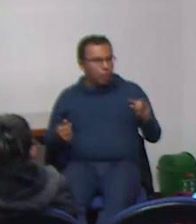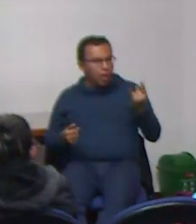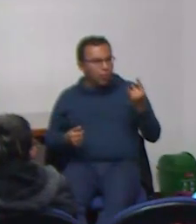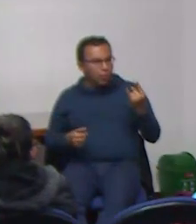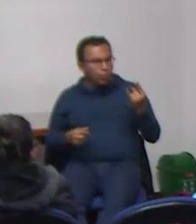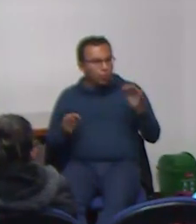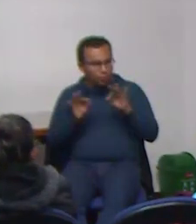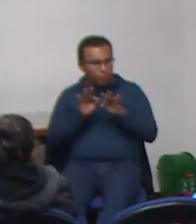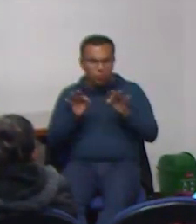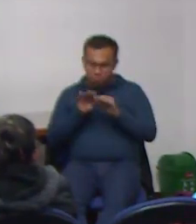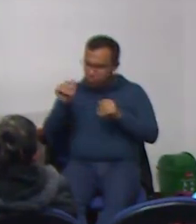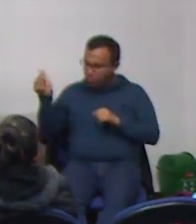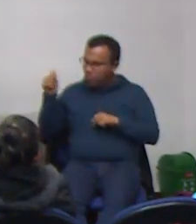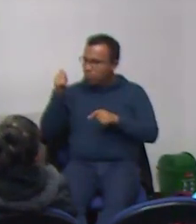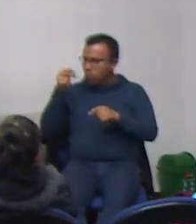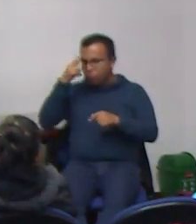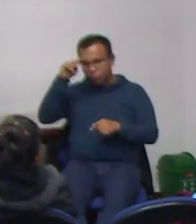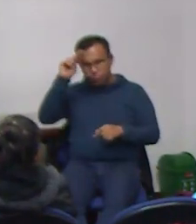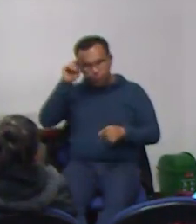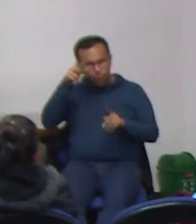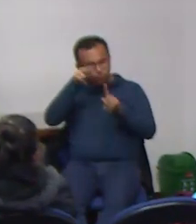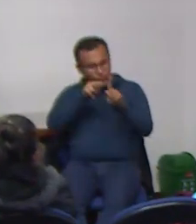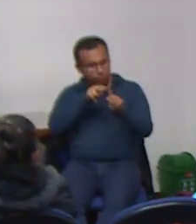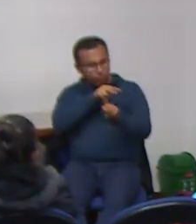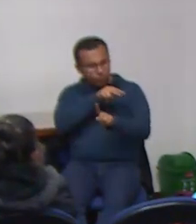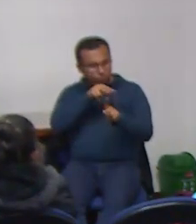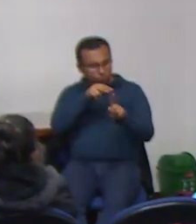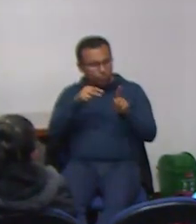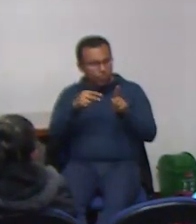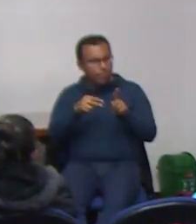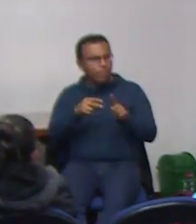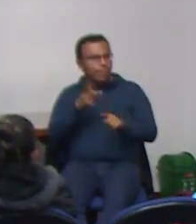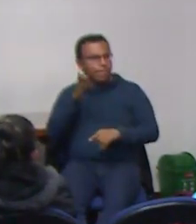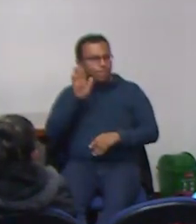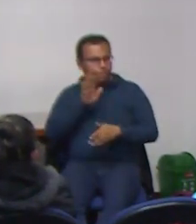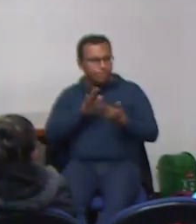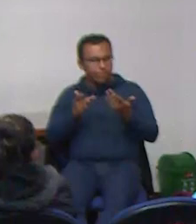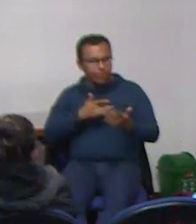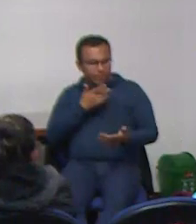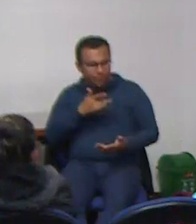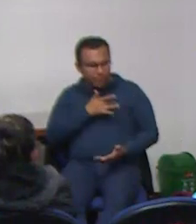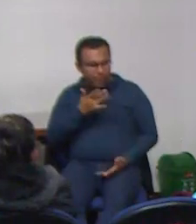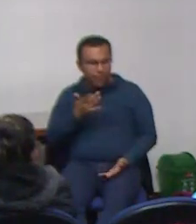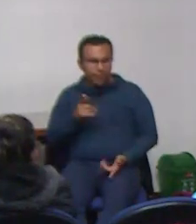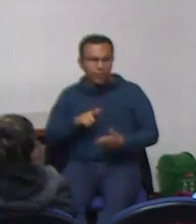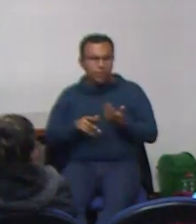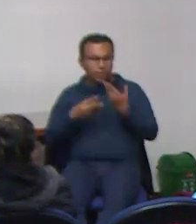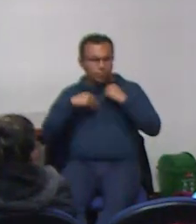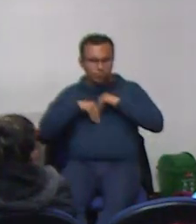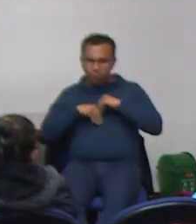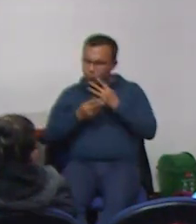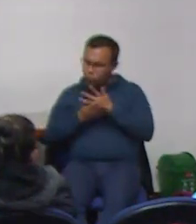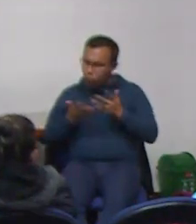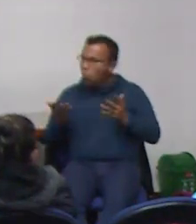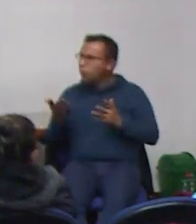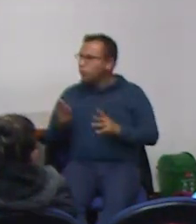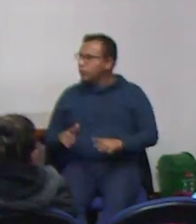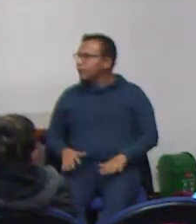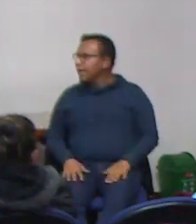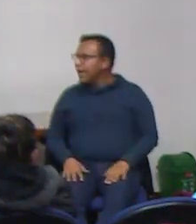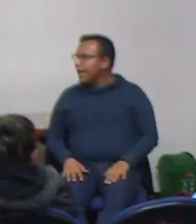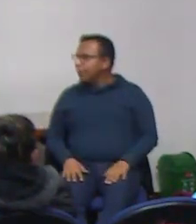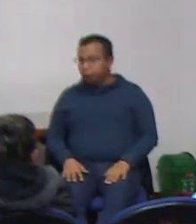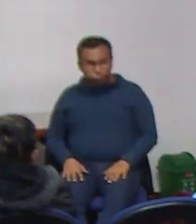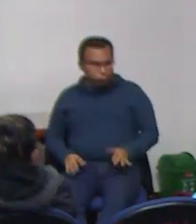pues como la mirada que tú comentabas ahorita de que de que sentirse interiorizarse como que todo eso